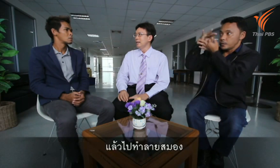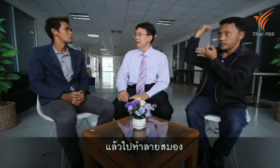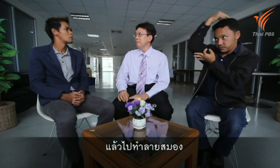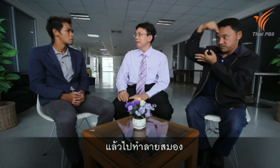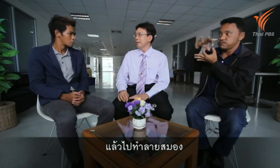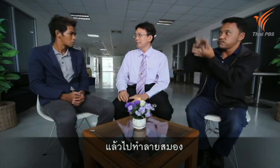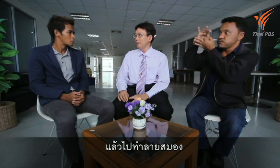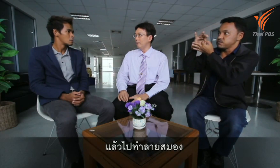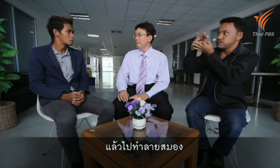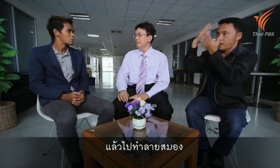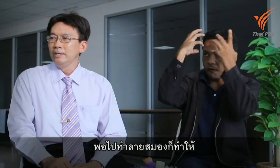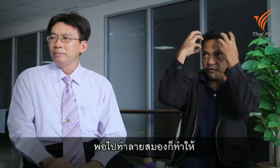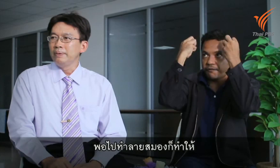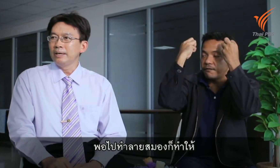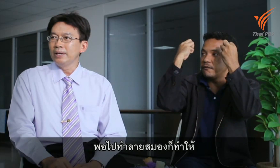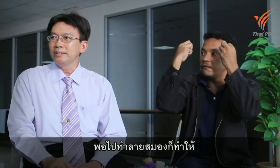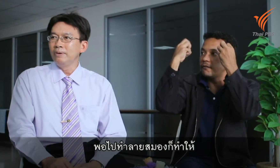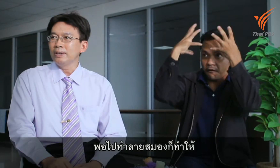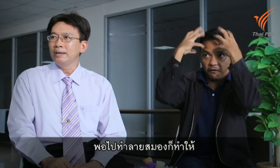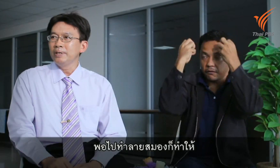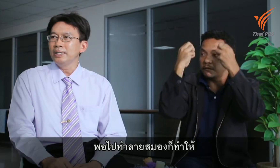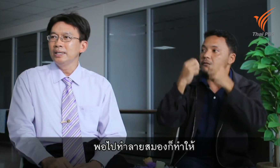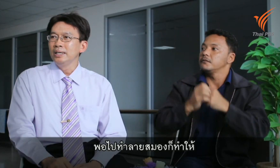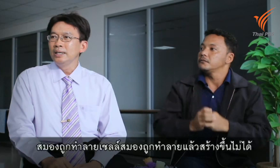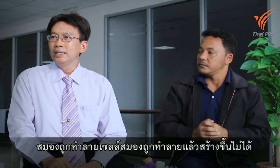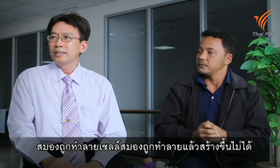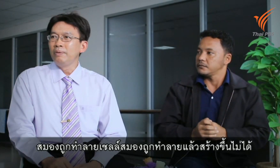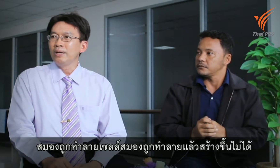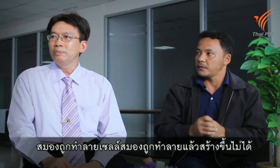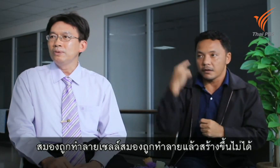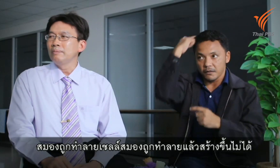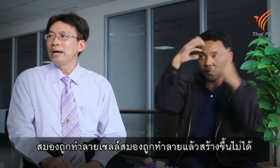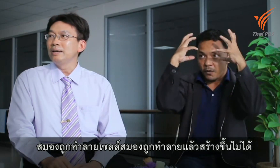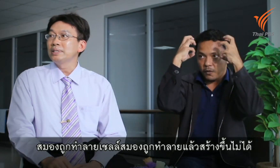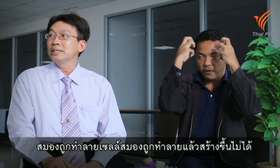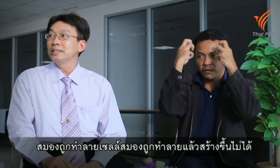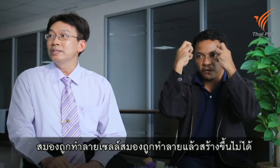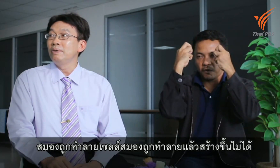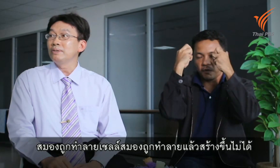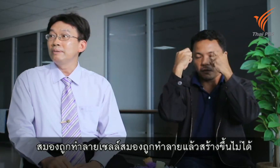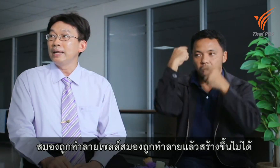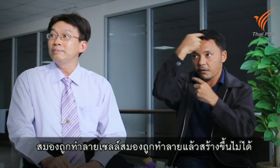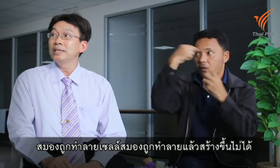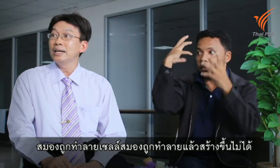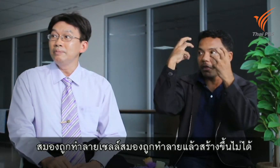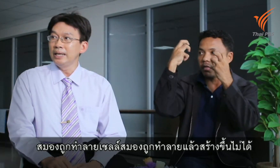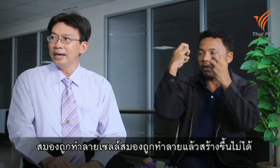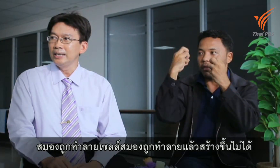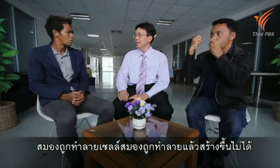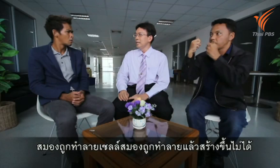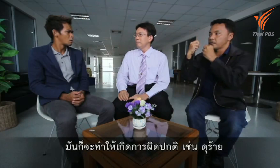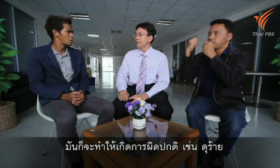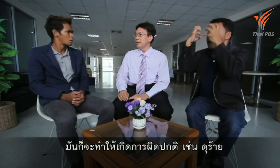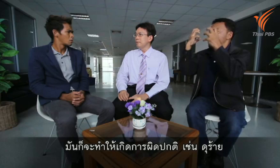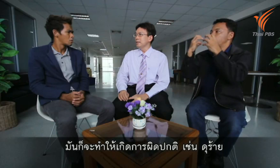ะแล้วไปทำลายสมองพอไปทำลายสมองก็ทำให้สมองเนี่ยถูกทำลายแล้วมันเซลล์สมองถูกทำลายแล้วมันสร้างขึ้นไม่